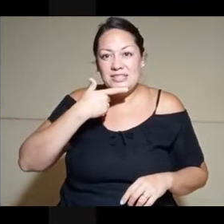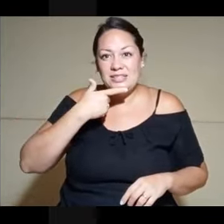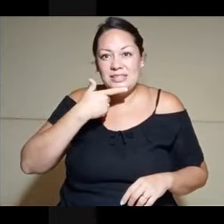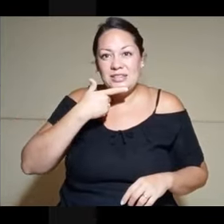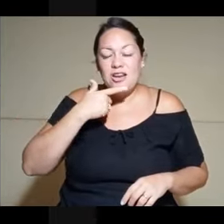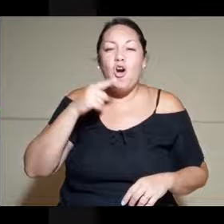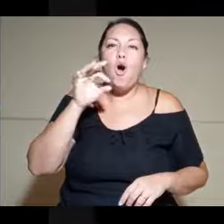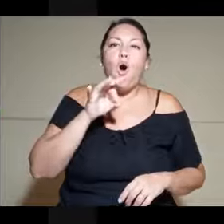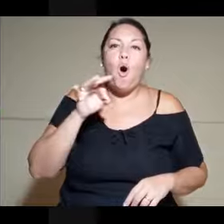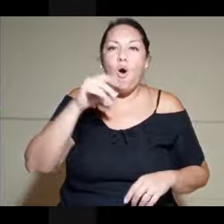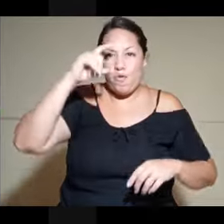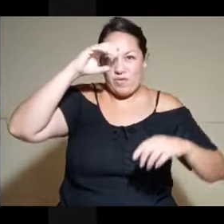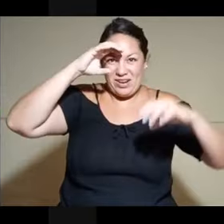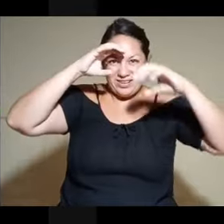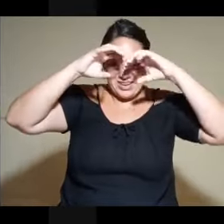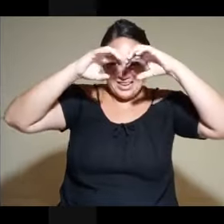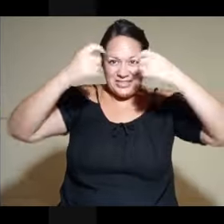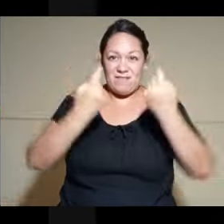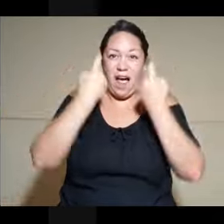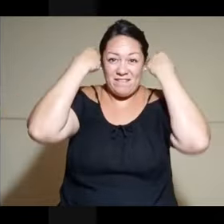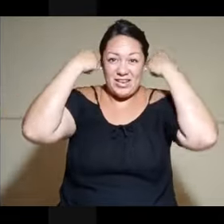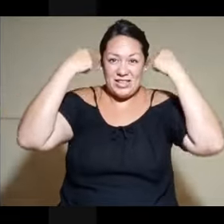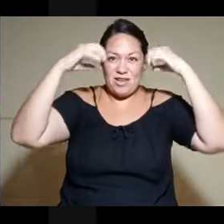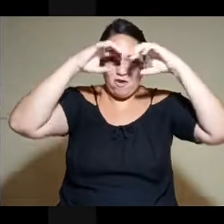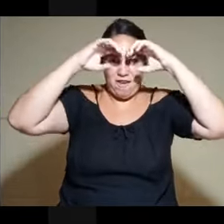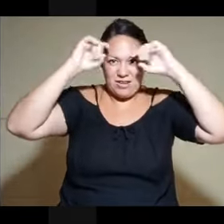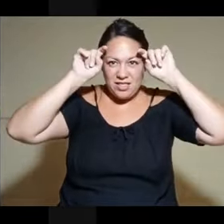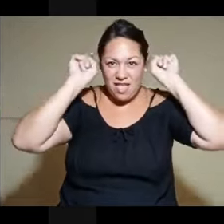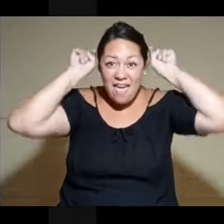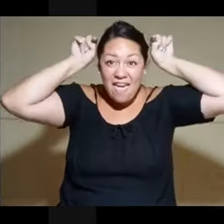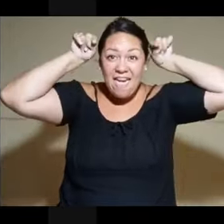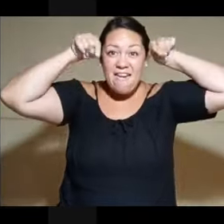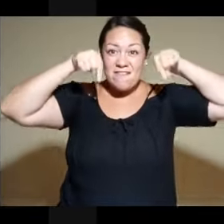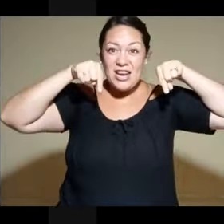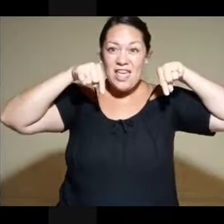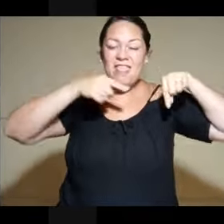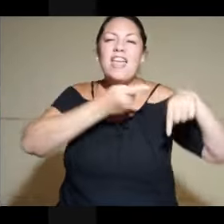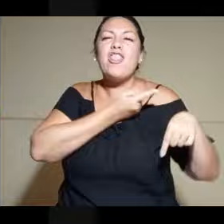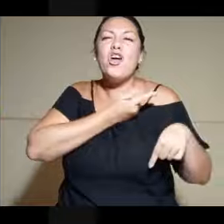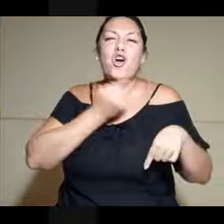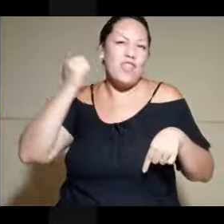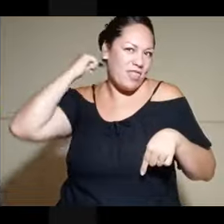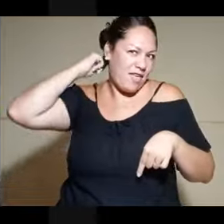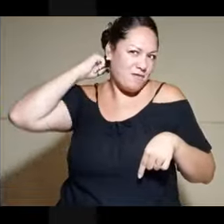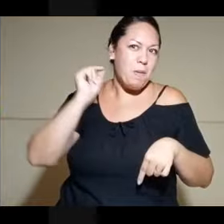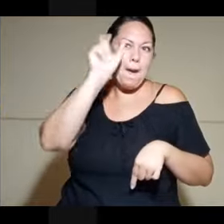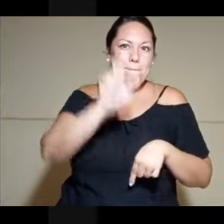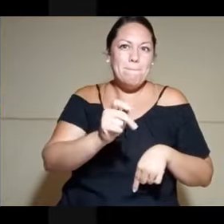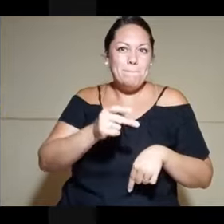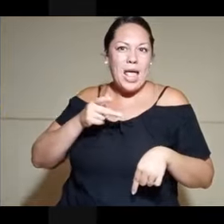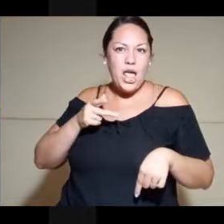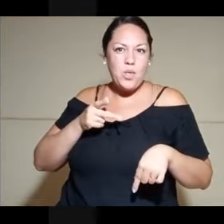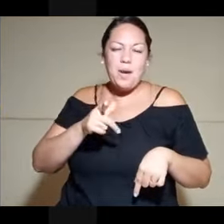está dentro del cráneo, como las que vienen desde el encéfalo hasta la parte